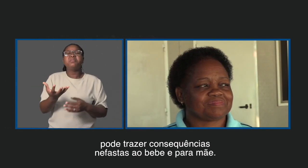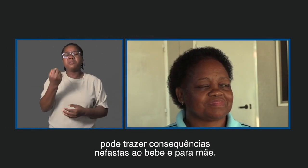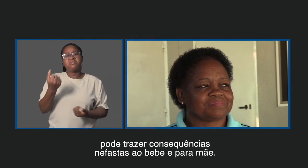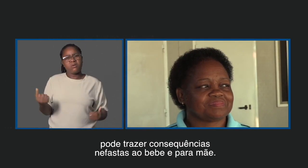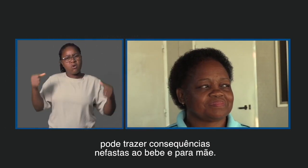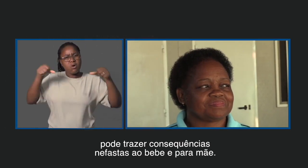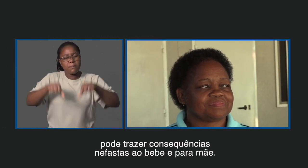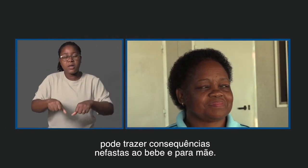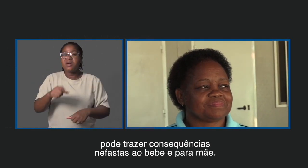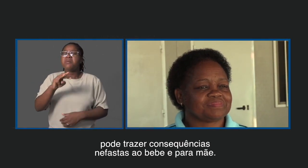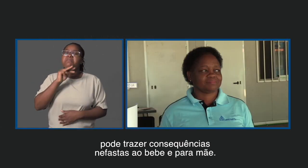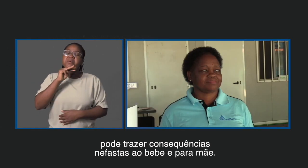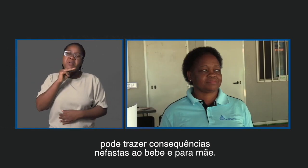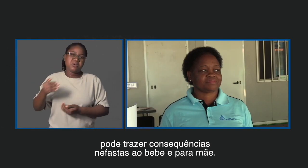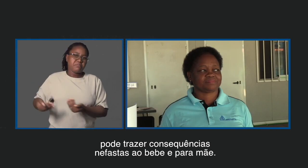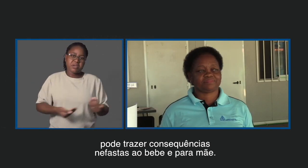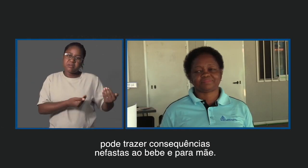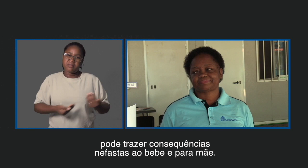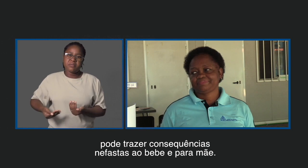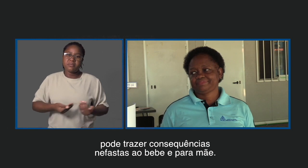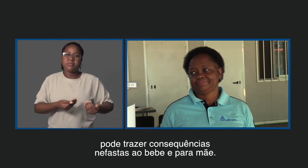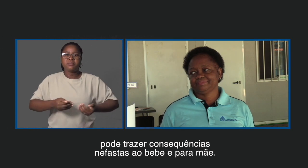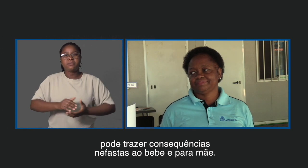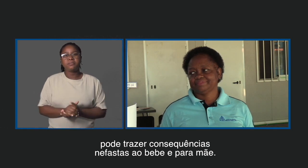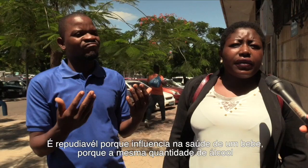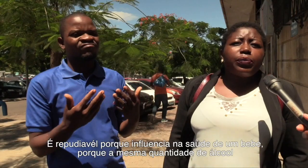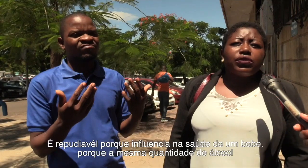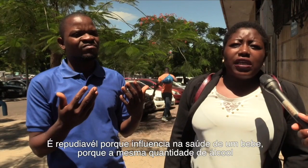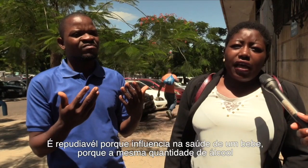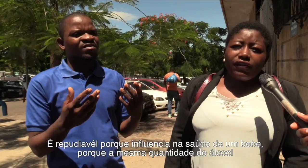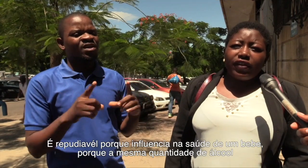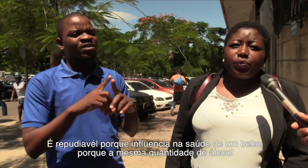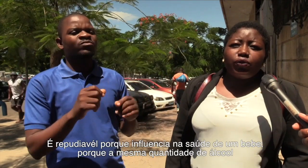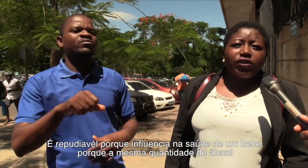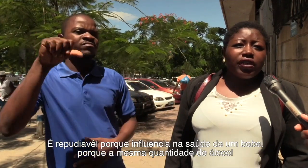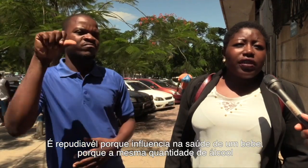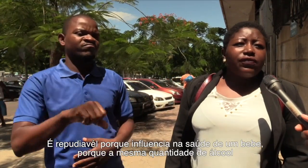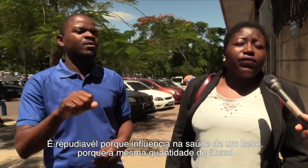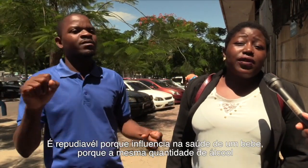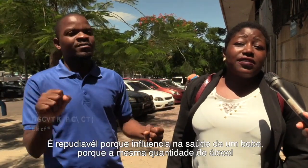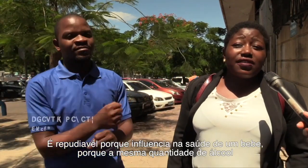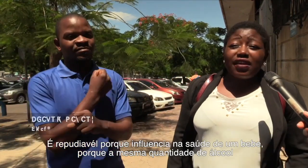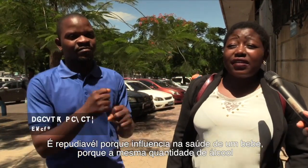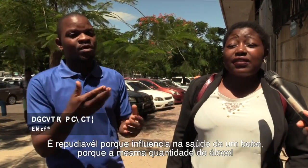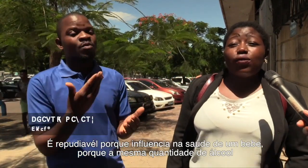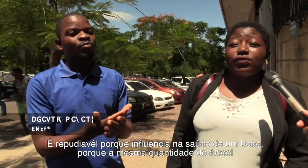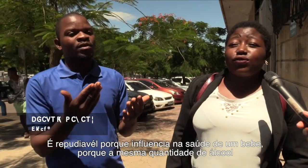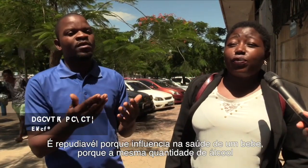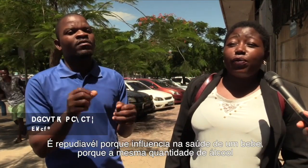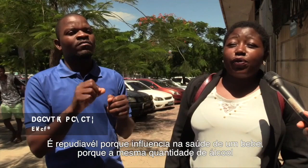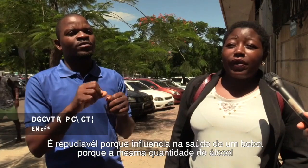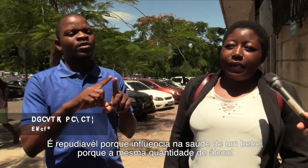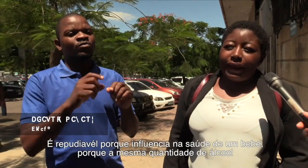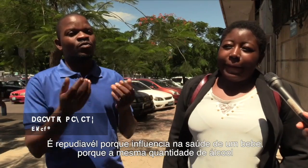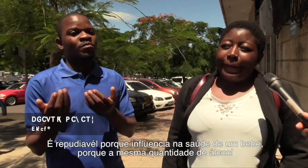pode trazer consequências nefastas ao bebê. É repudiável porque influencia na saúde